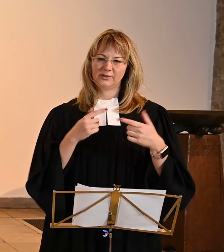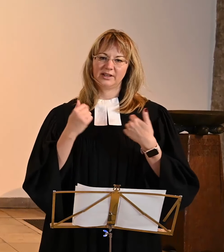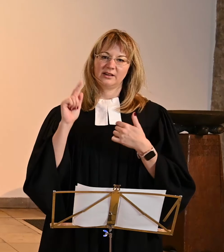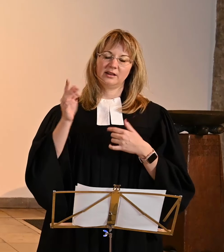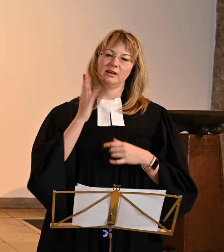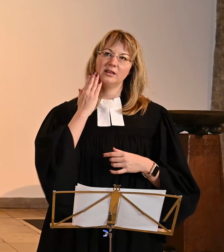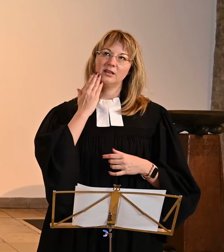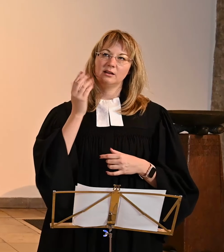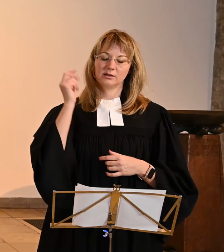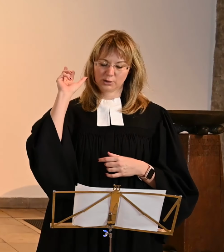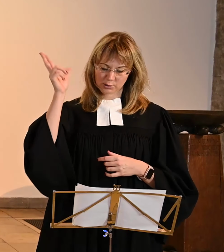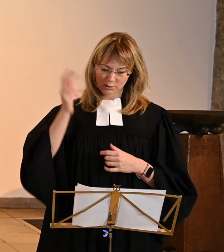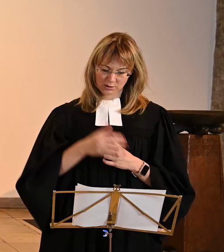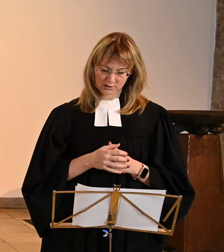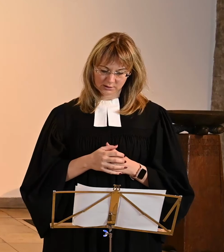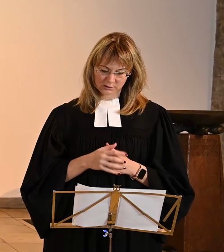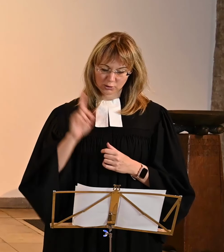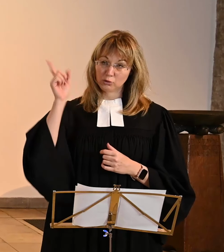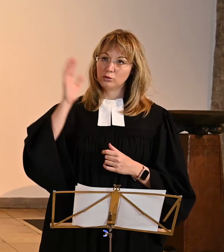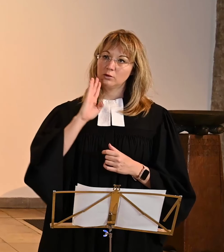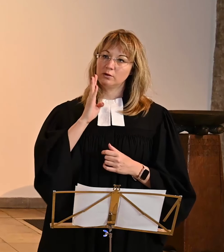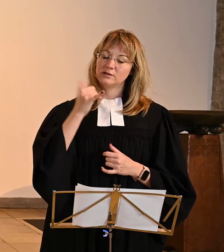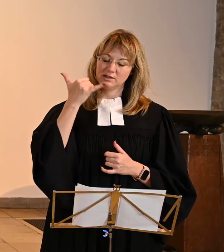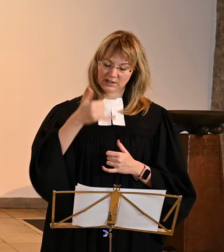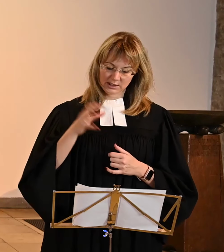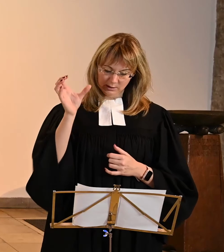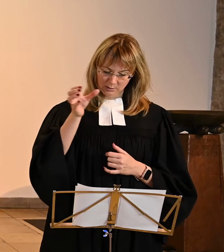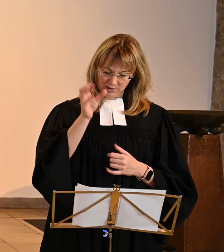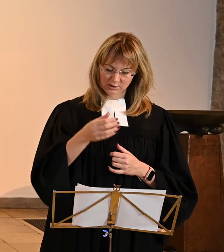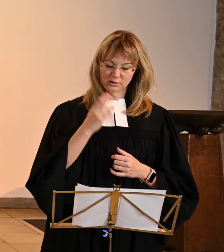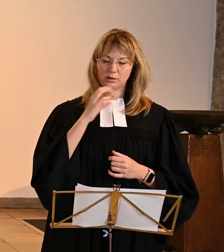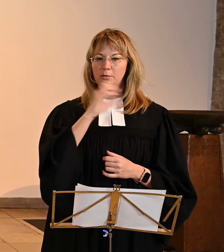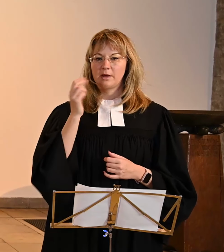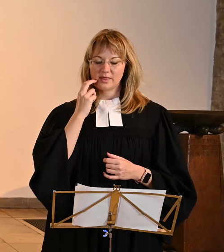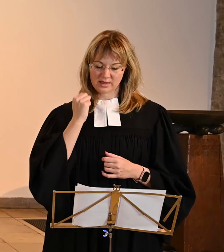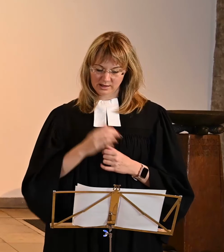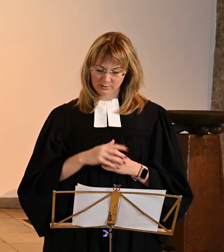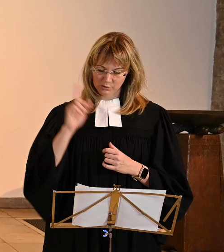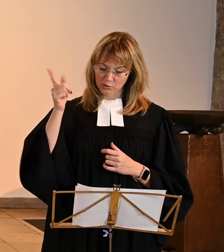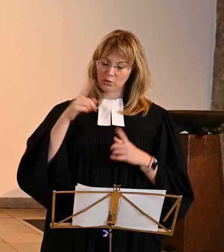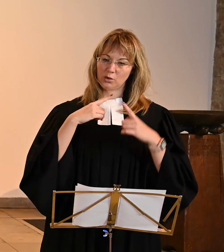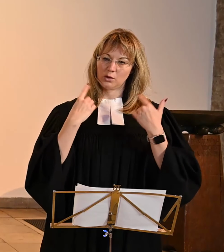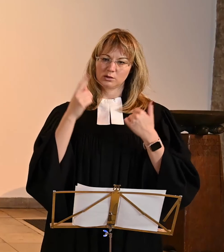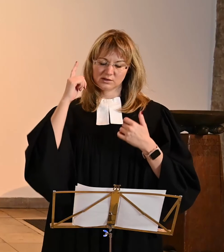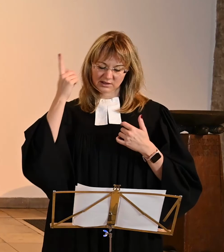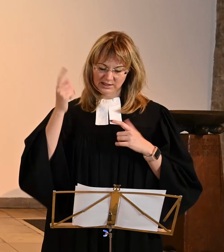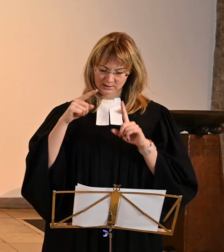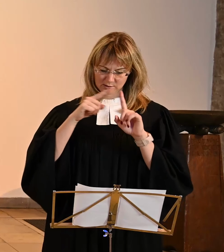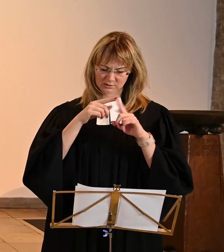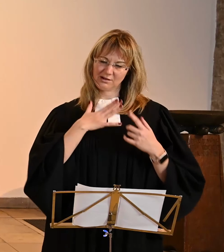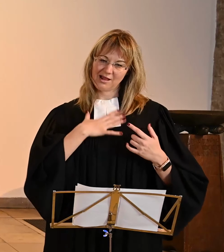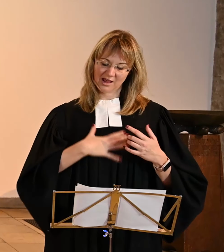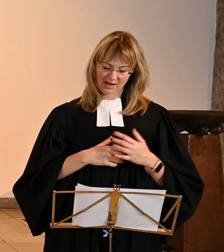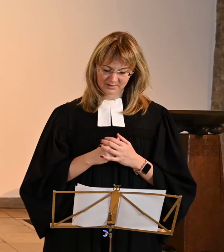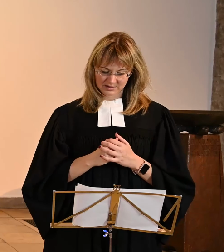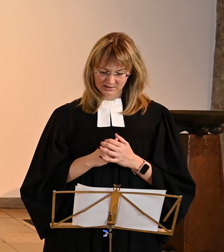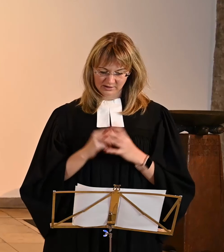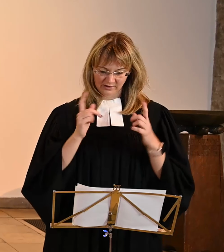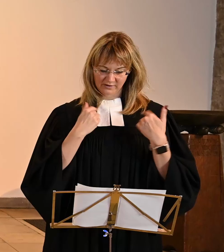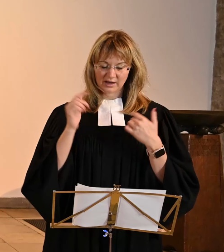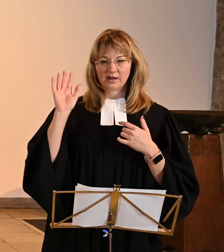Wir danken dir, Gott, dass du jeden Menschen bei seinem Namen rufst, ihn kennst und liebst. Wir bitten